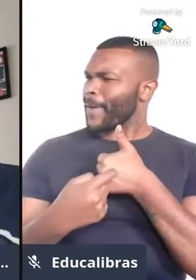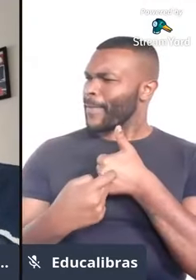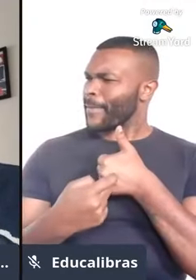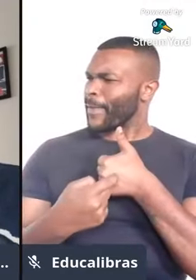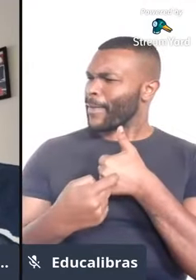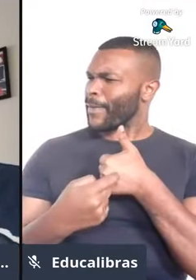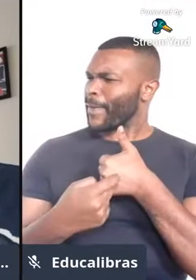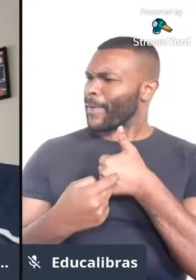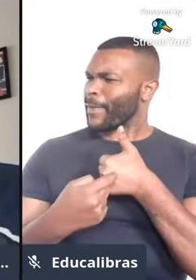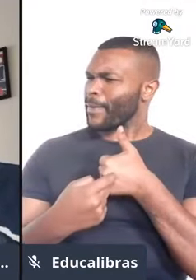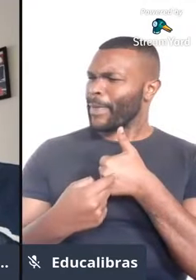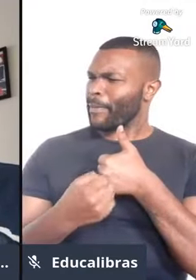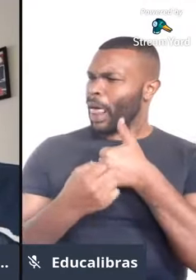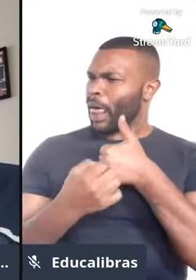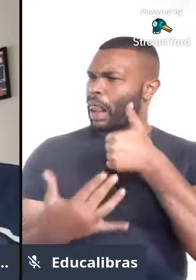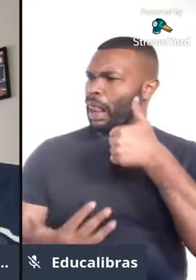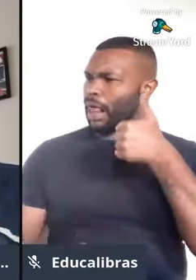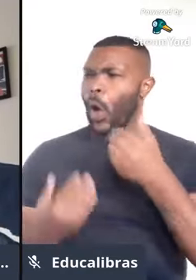Como é que foi isso?